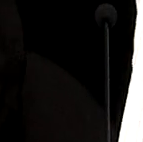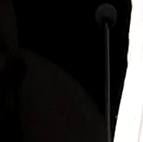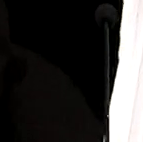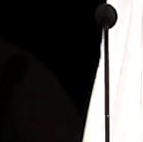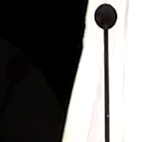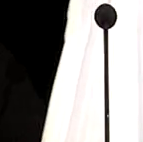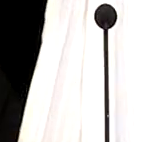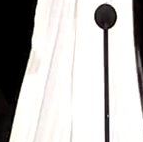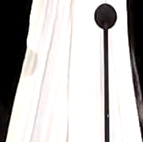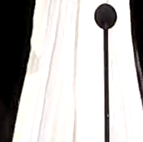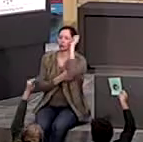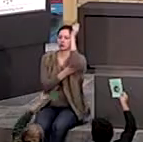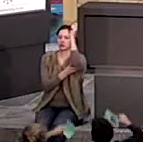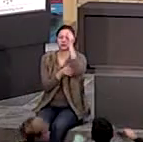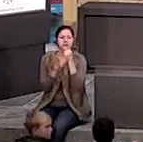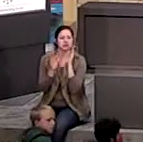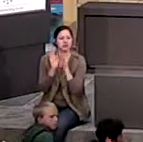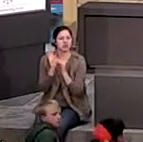even alleen de rode kaarten zien?